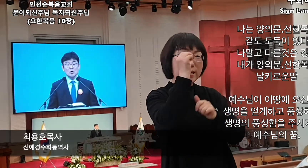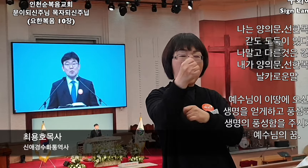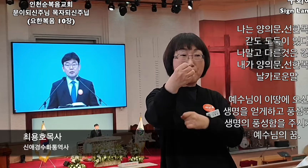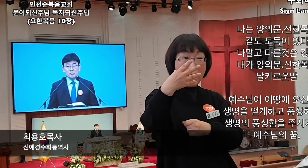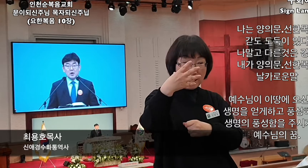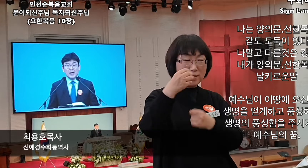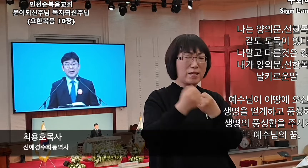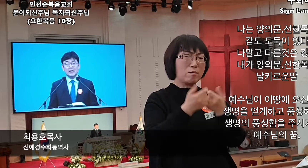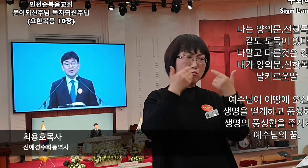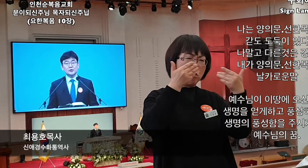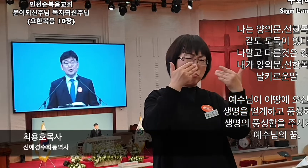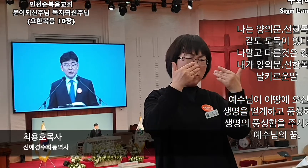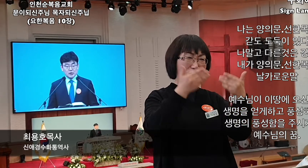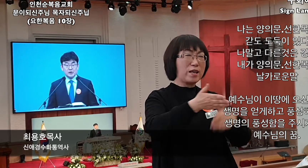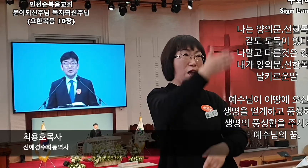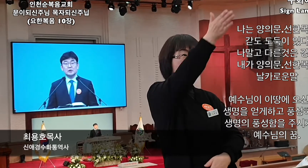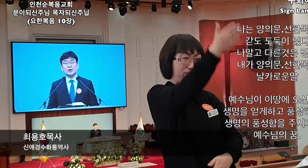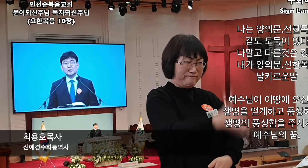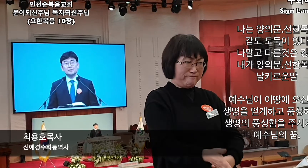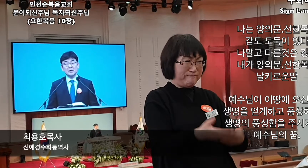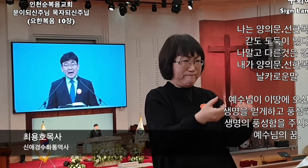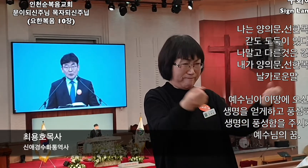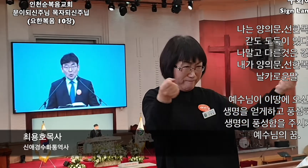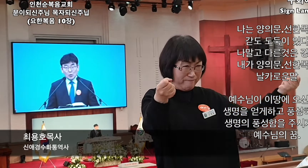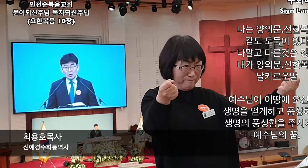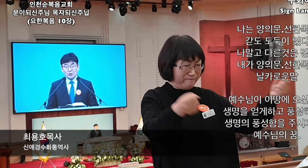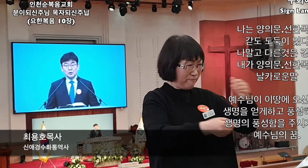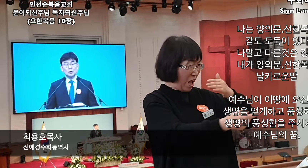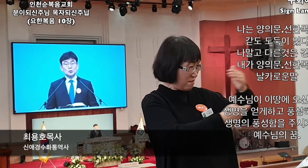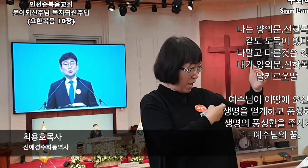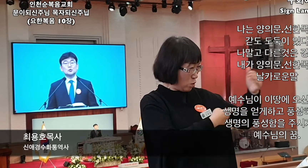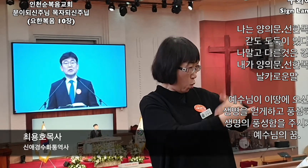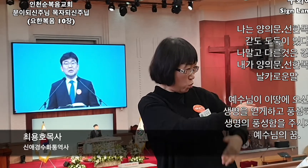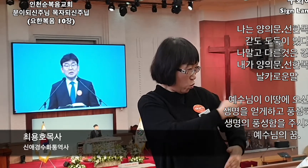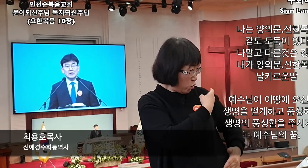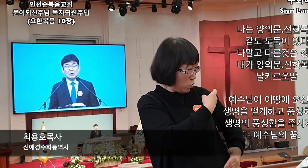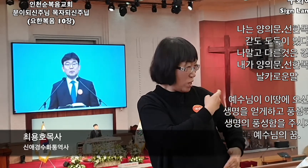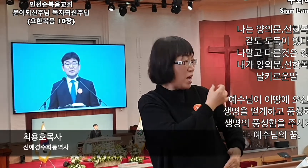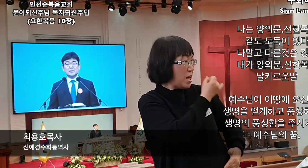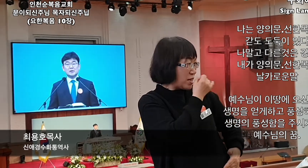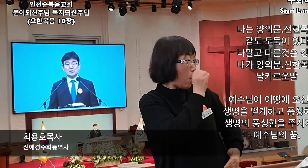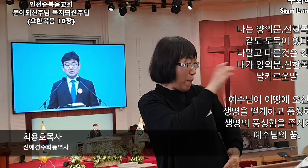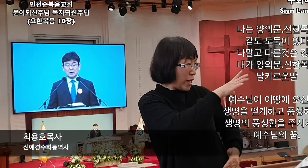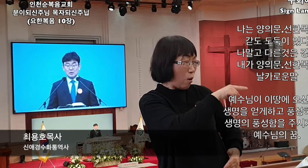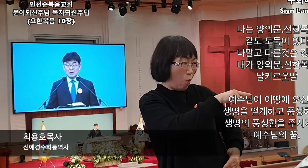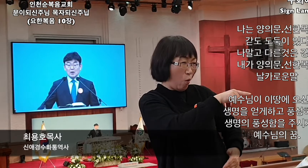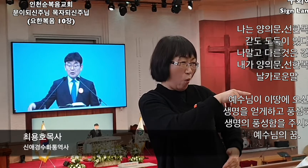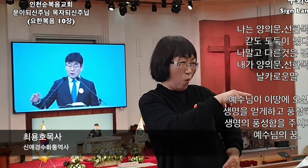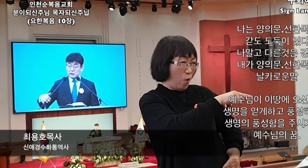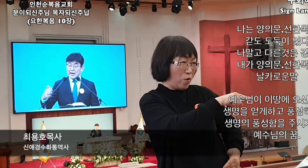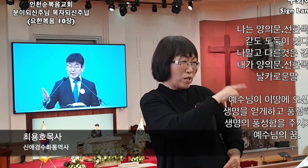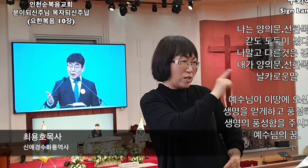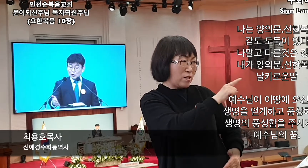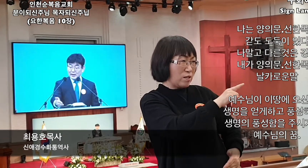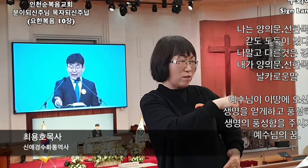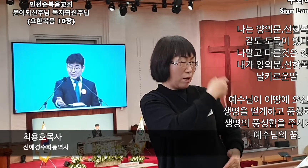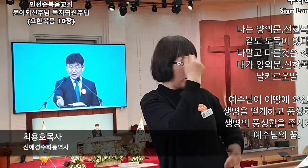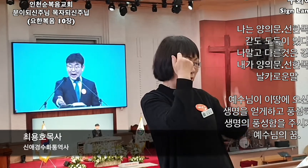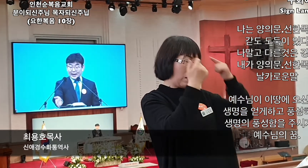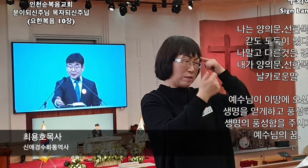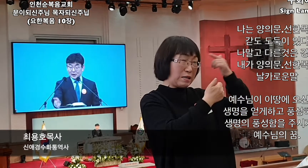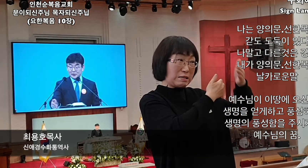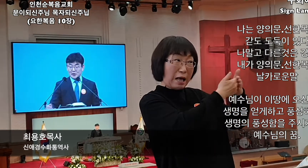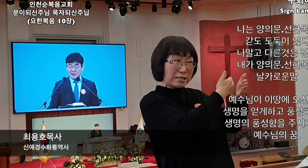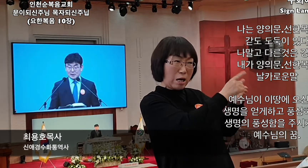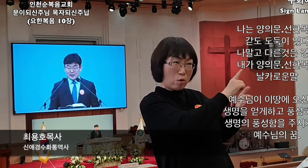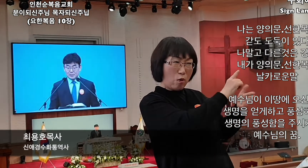때는 분명하게 선을 그으시는 거예요. 강도 그리고 도둑이 있다고 말씀하시는 거예요. 그걸 상상으로만 아니에요.